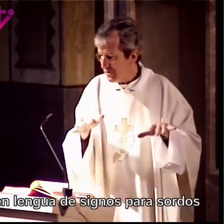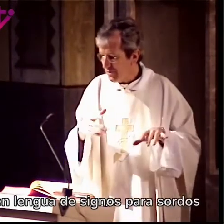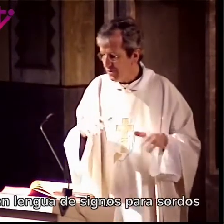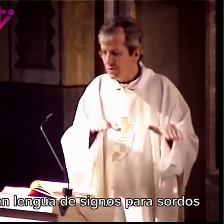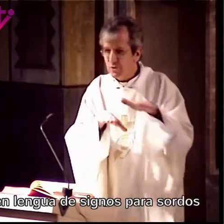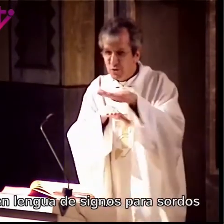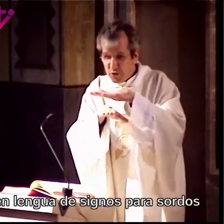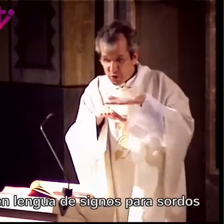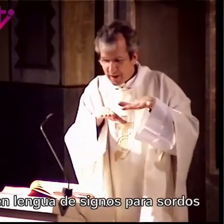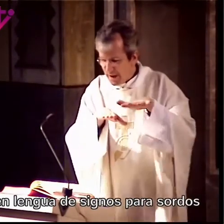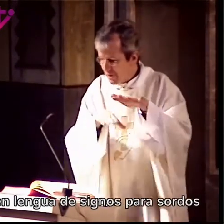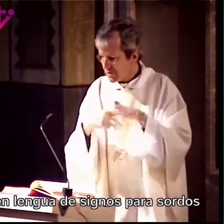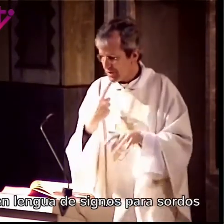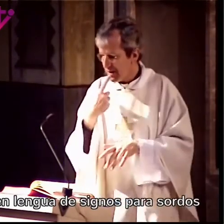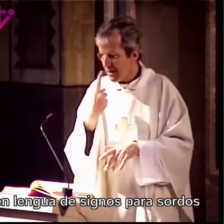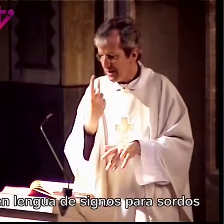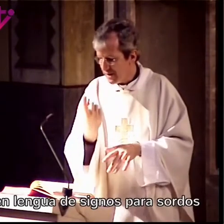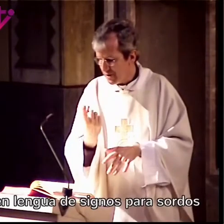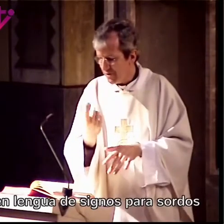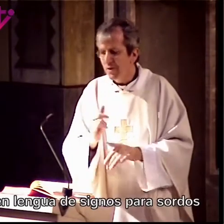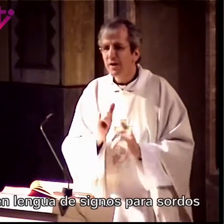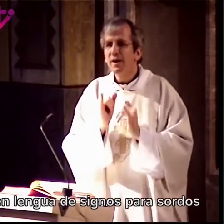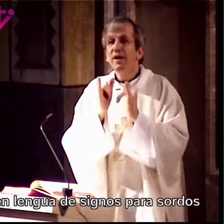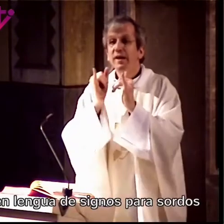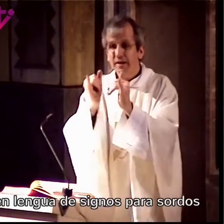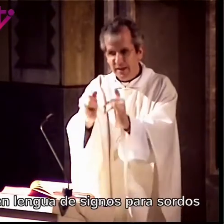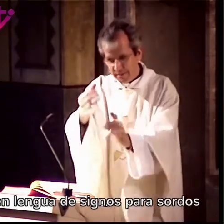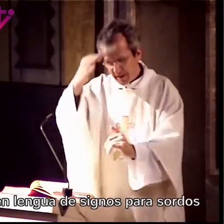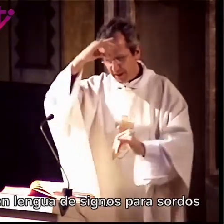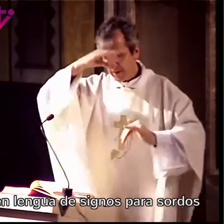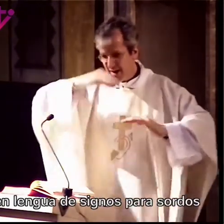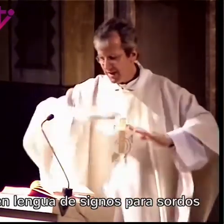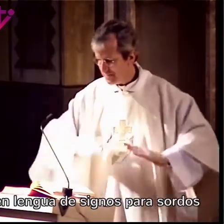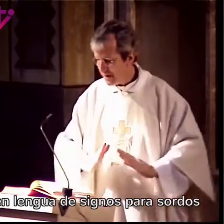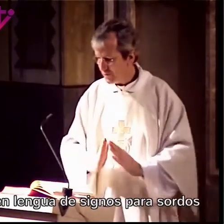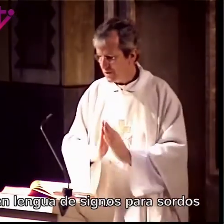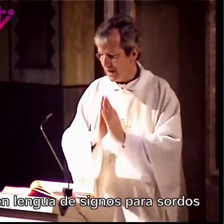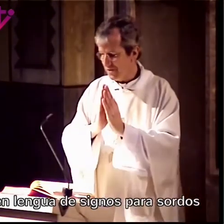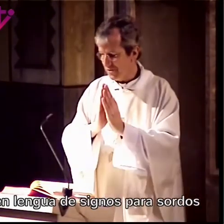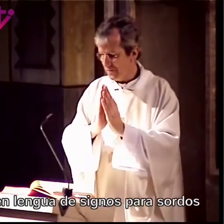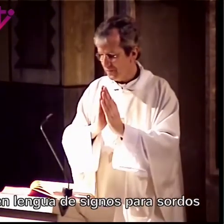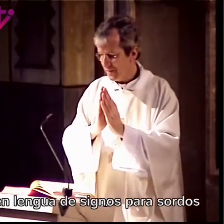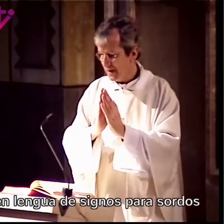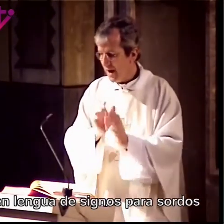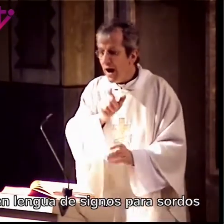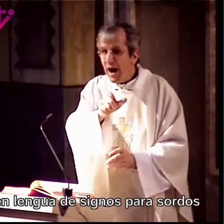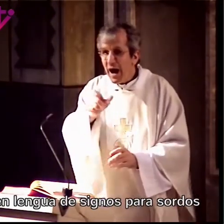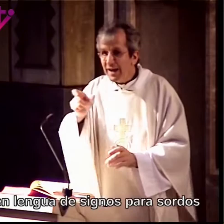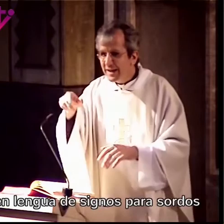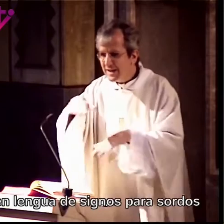sobre ellos y les dijo Recibid el Espíritu Santo. A quienes